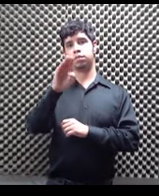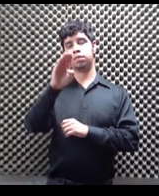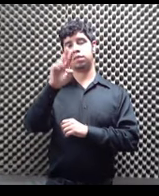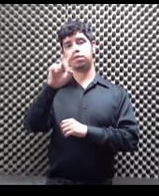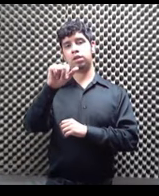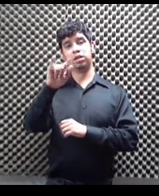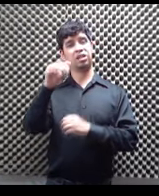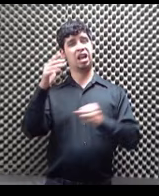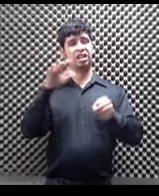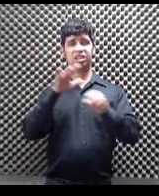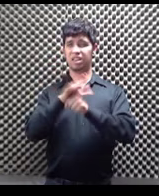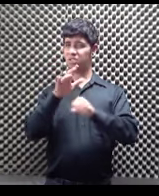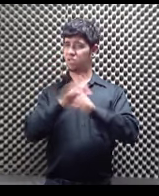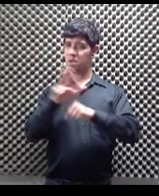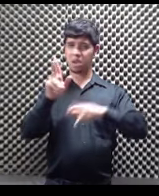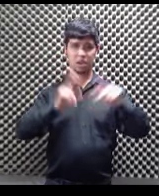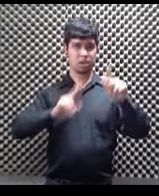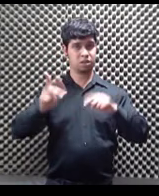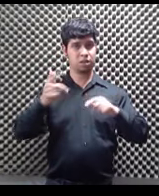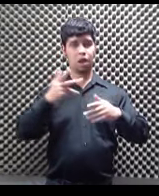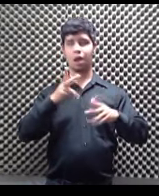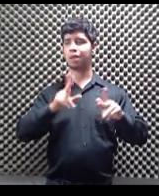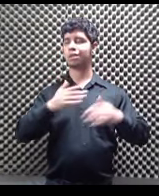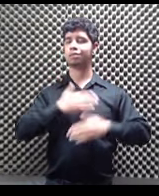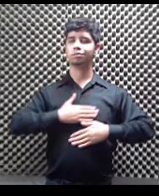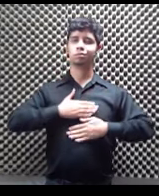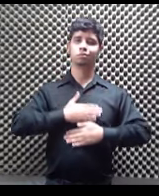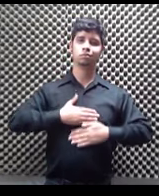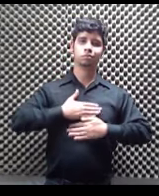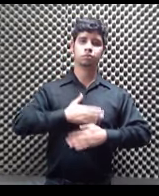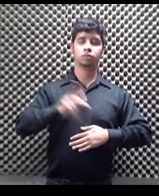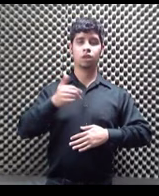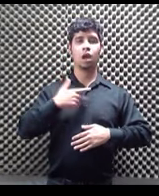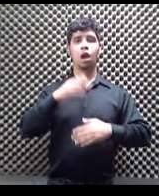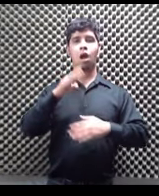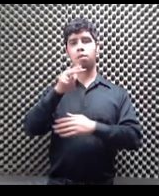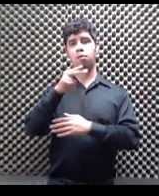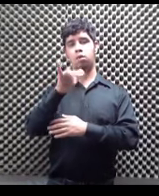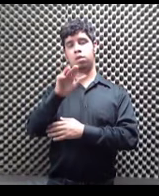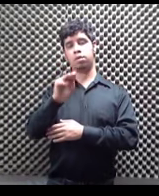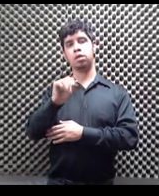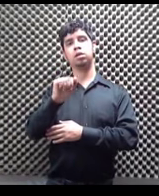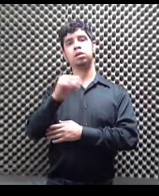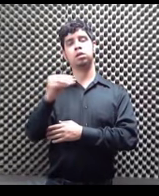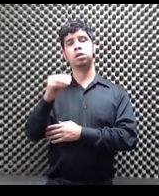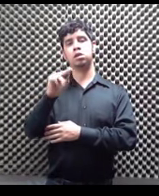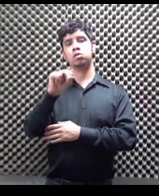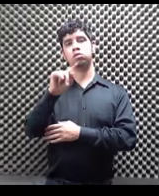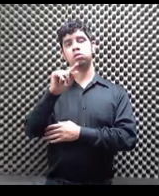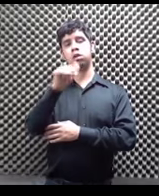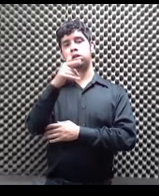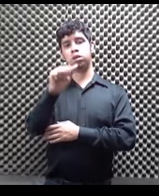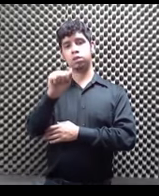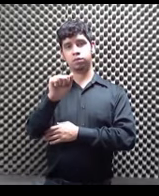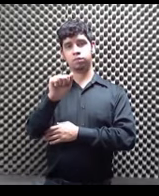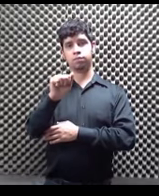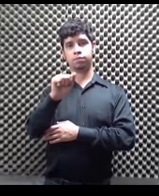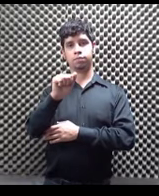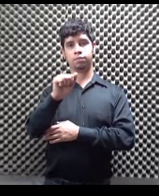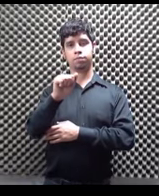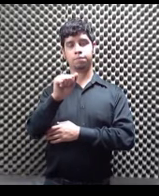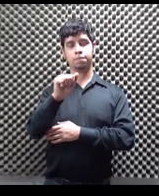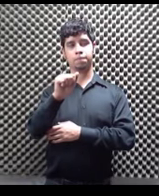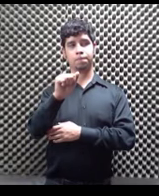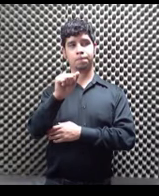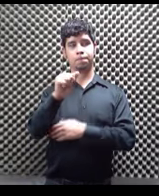llena de gente. Gozó muchísimo la gente con toda la bohemia y la nostalgia. Y entonces, fíjate,